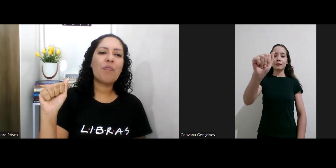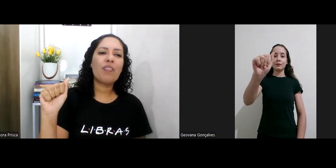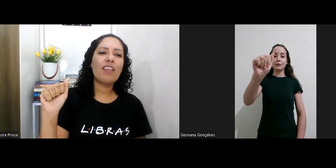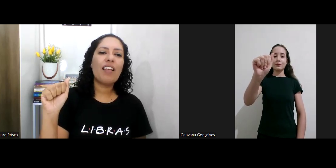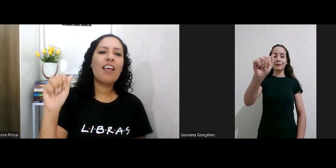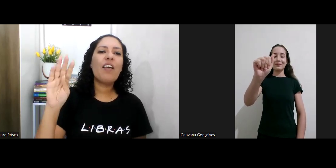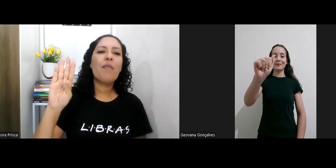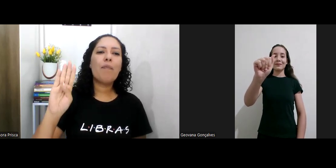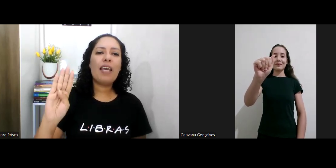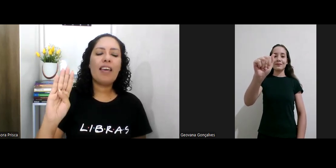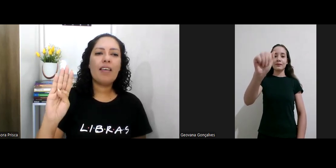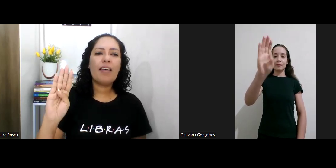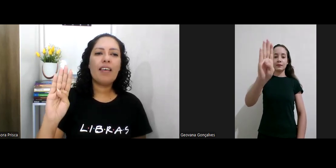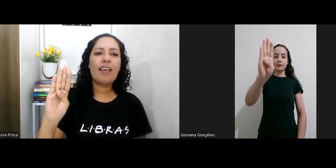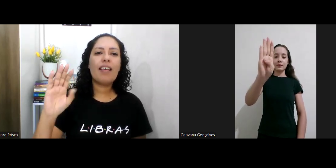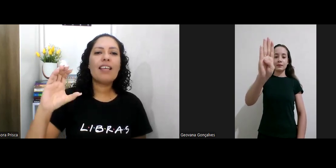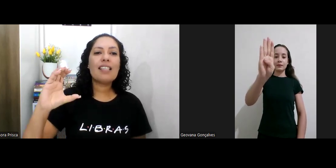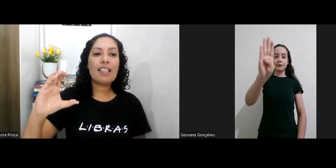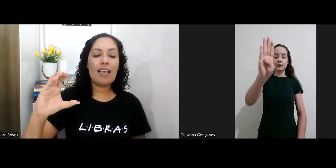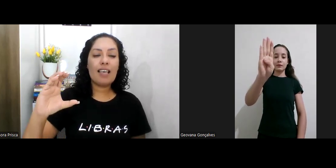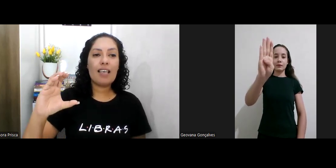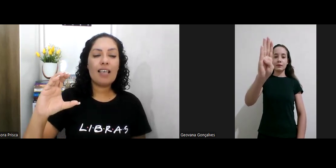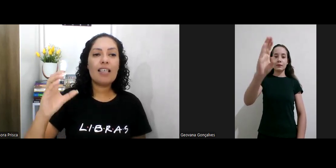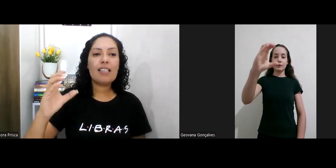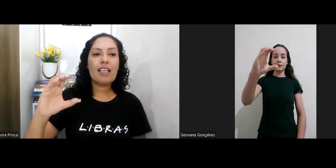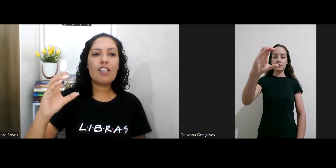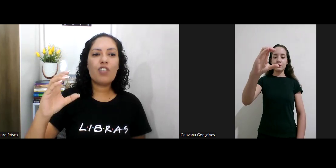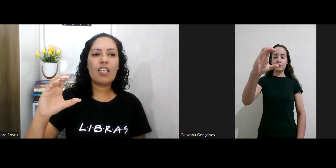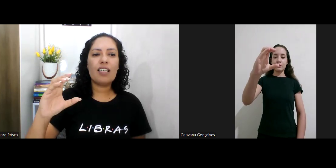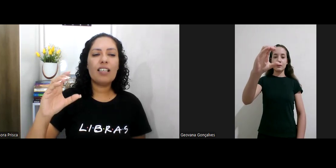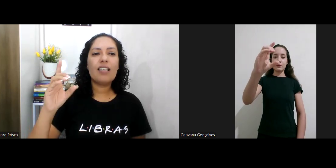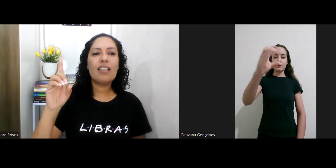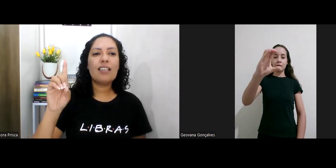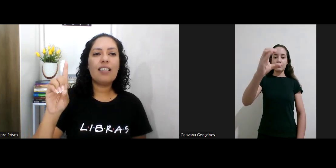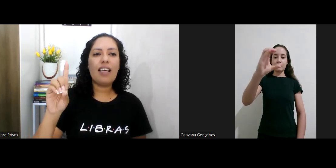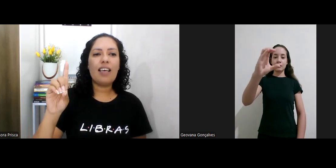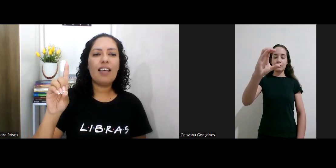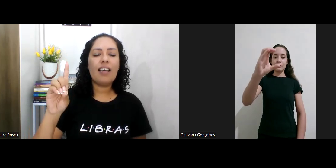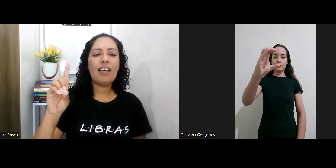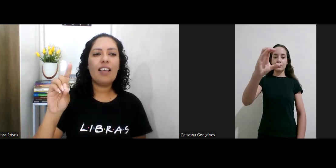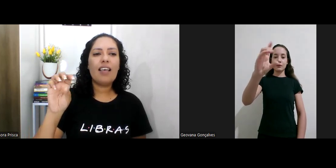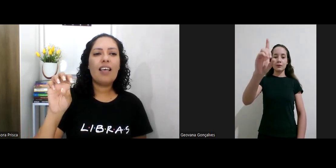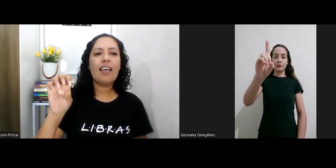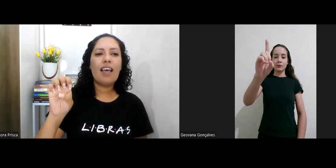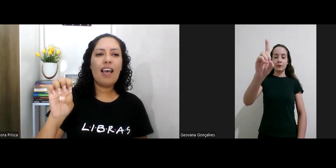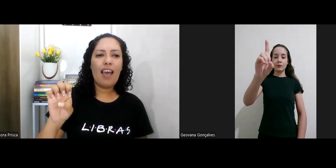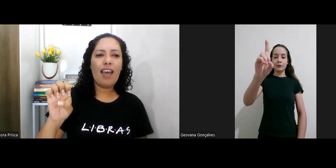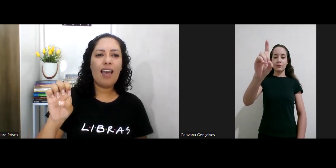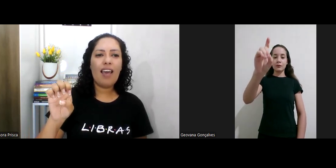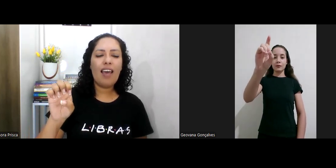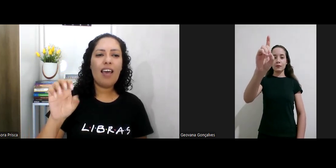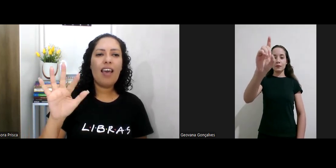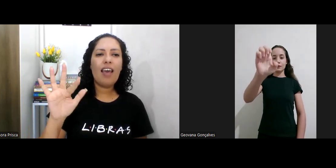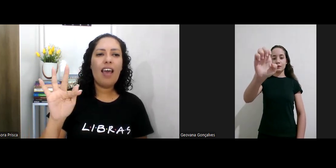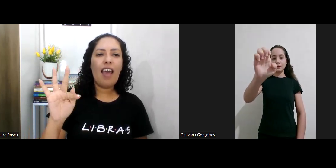A, B, C, C cedilha, D,